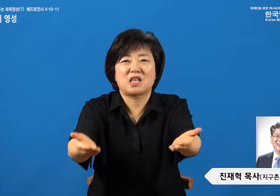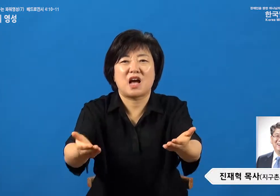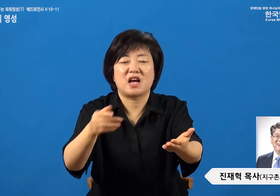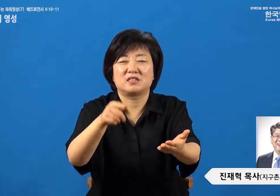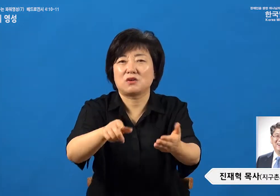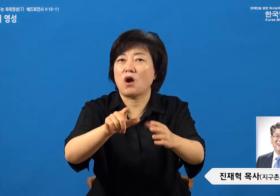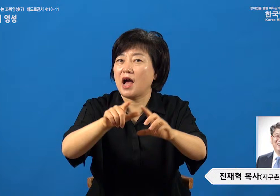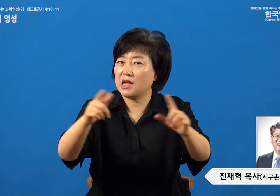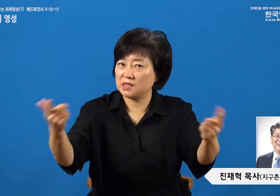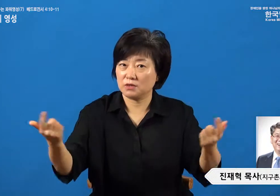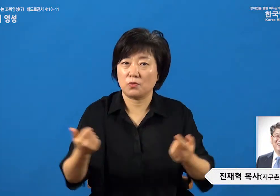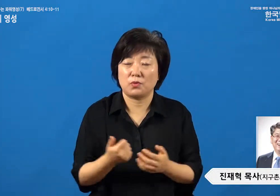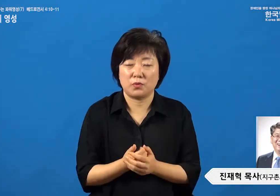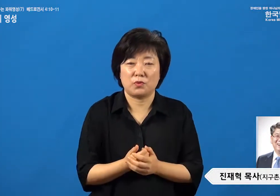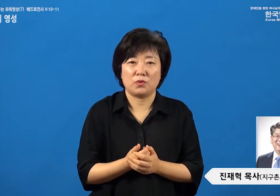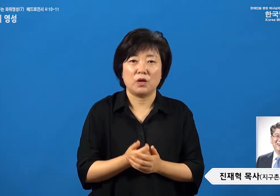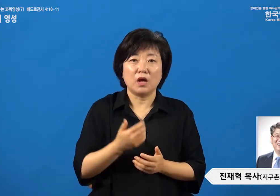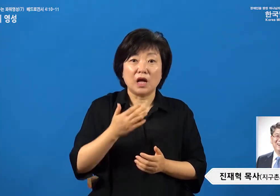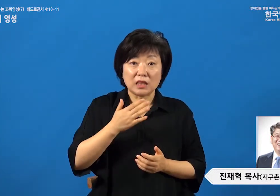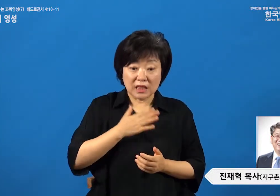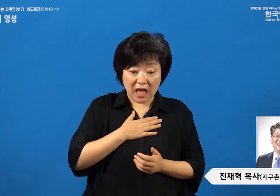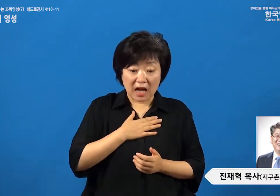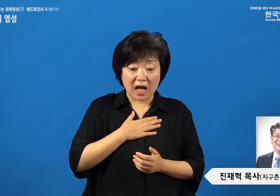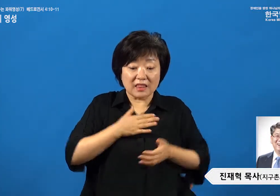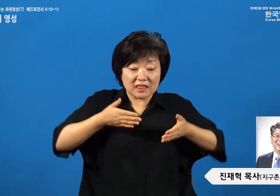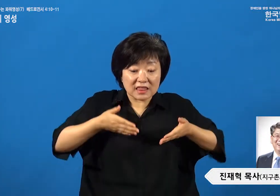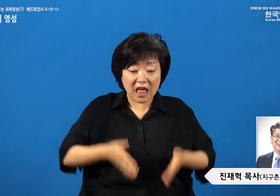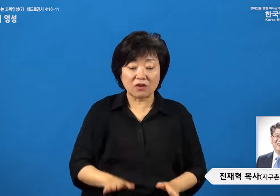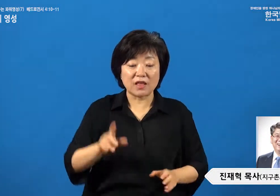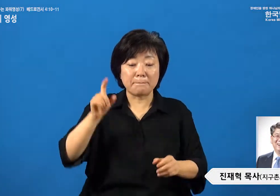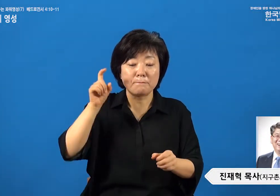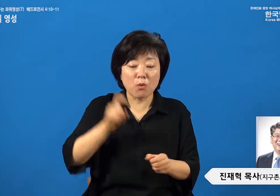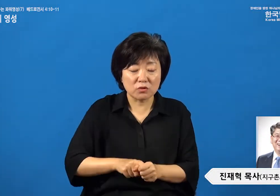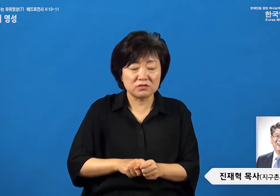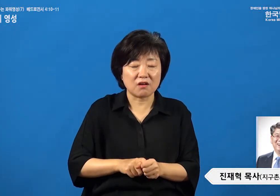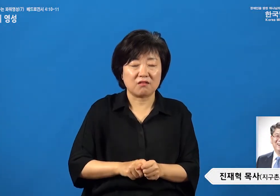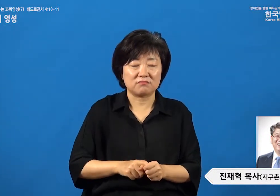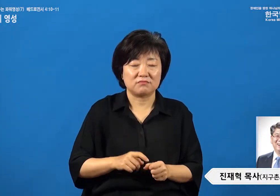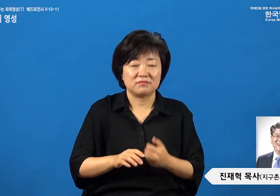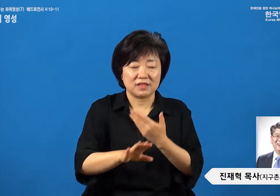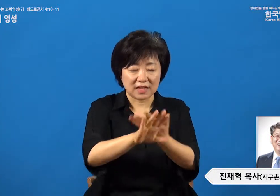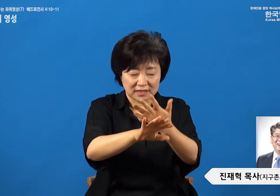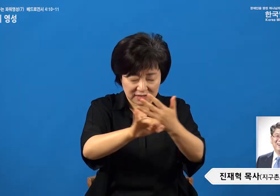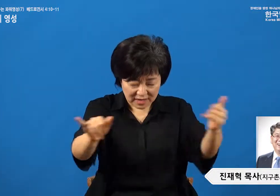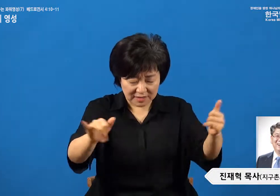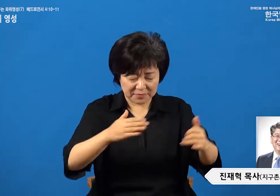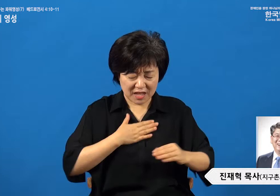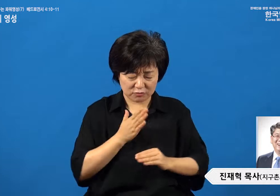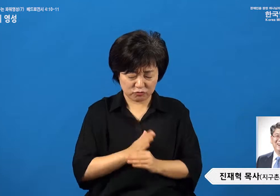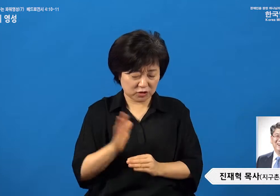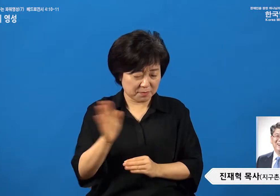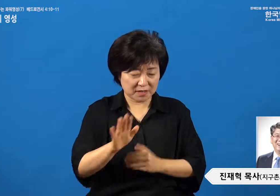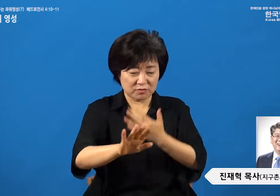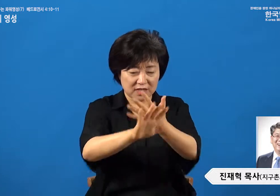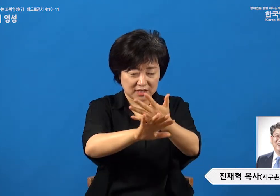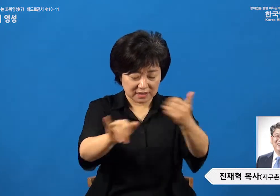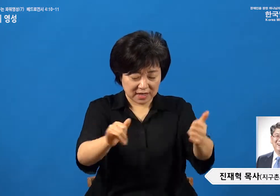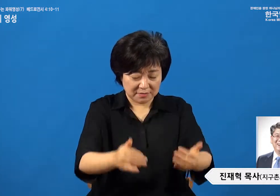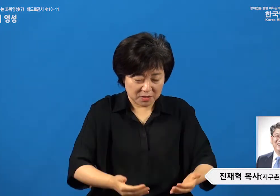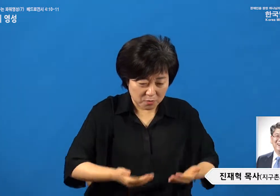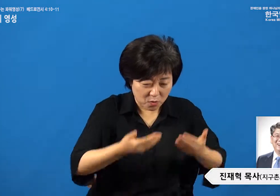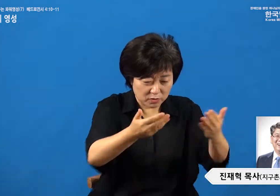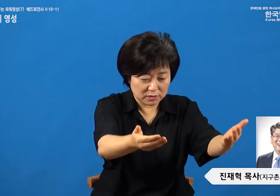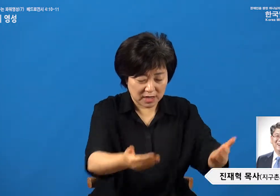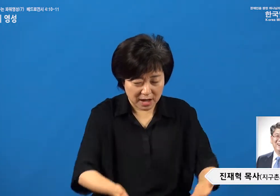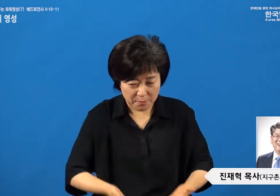봉사가 바로 이 땅에 머무는 하나님의 목적, 섬김을 받으러 온 것이 아니라